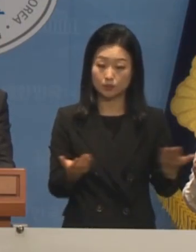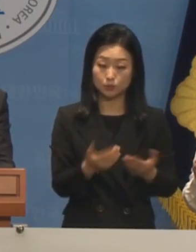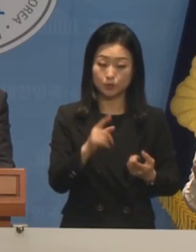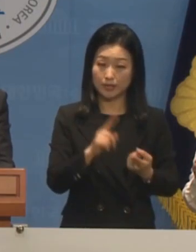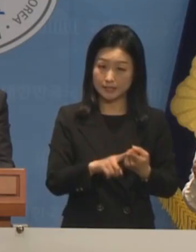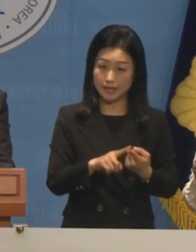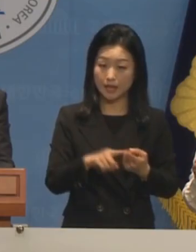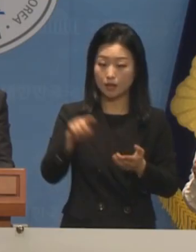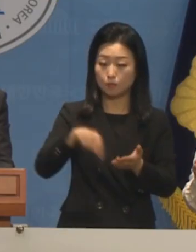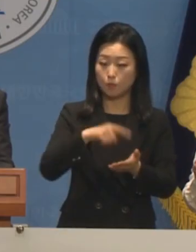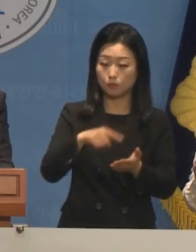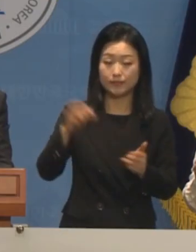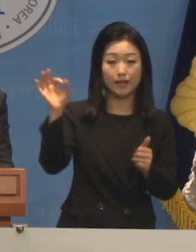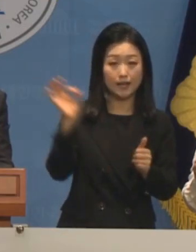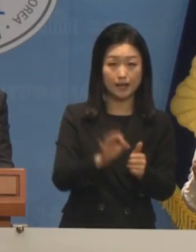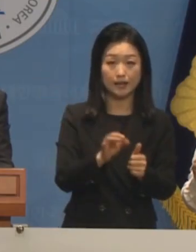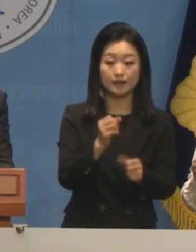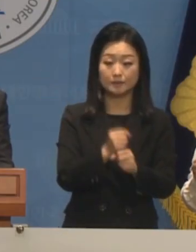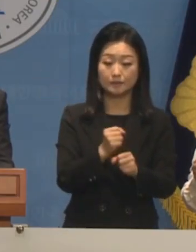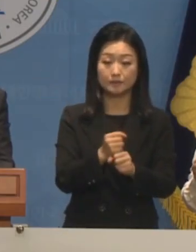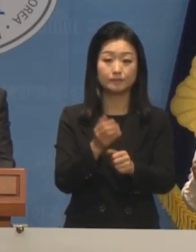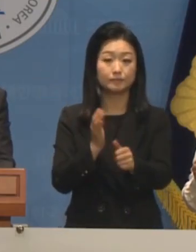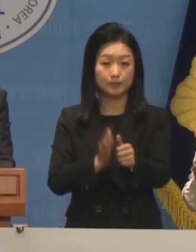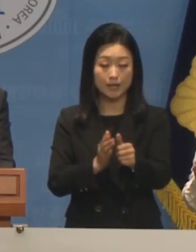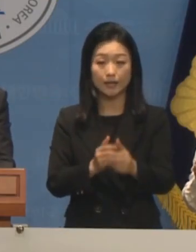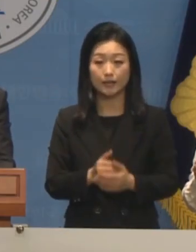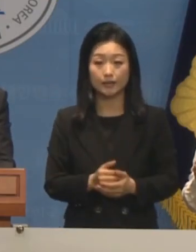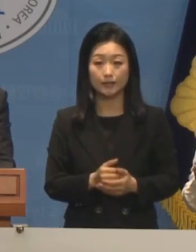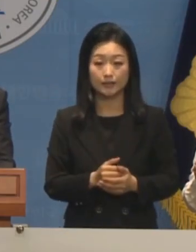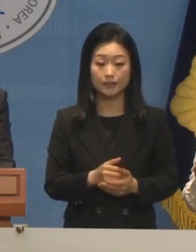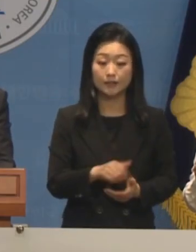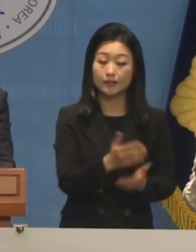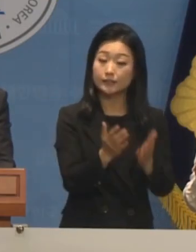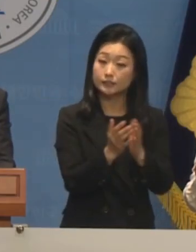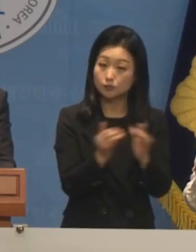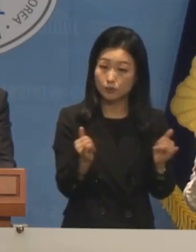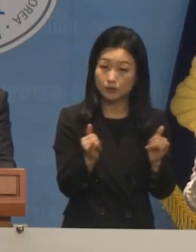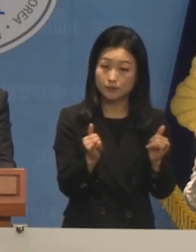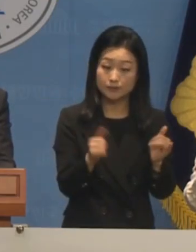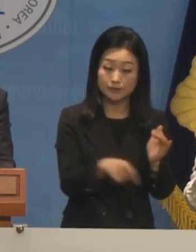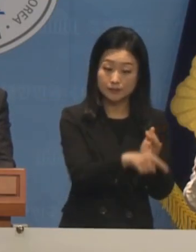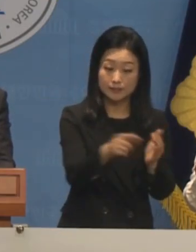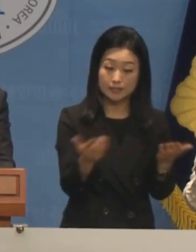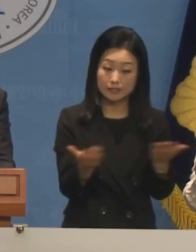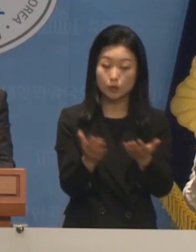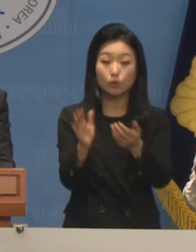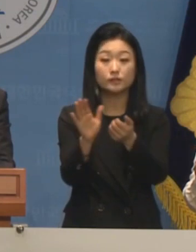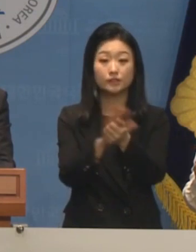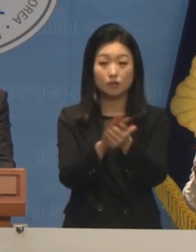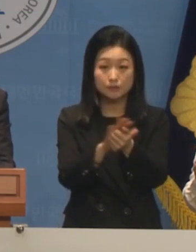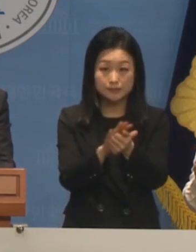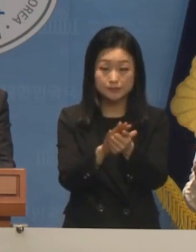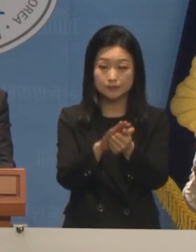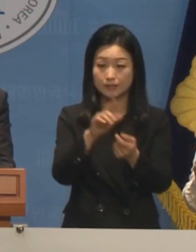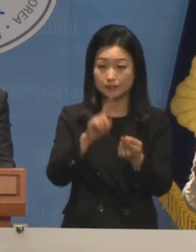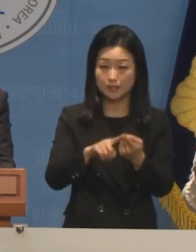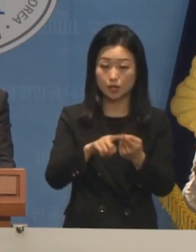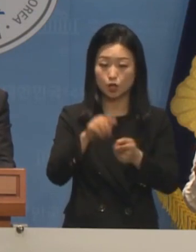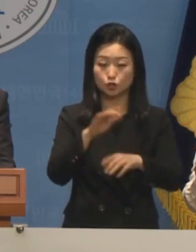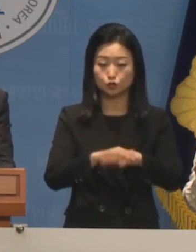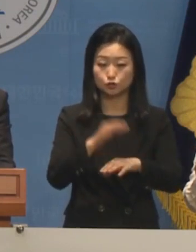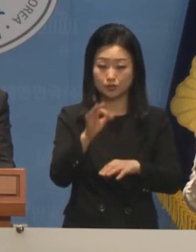정당한 보상 체계가 마련되면 보건 의료 인력이 제공하는 의료 서비스에서도 수가가